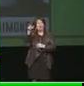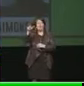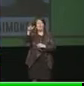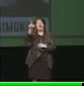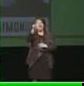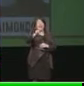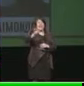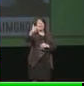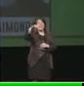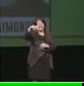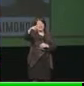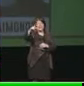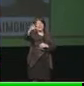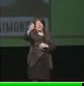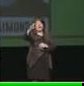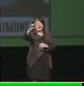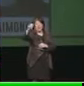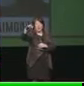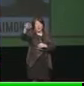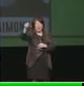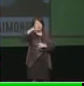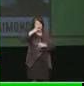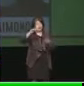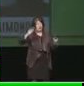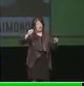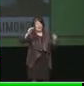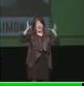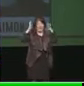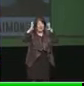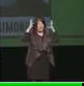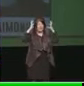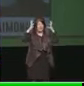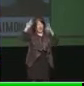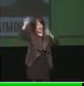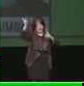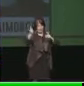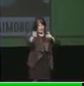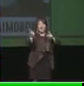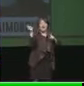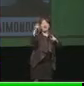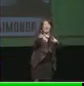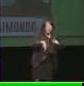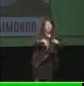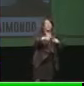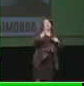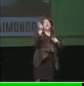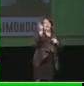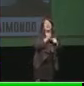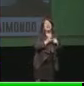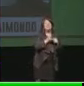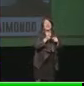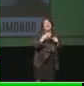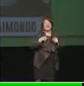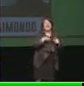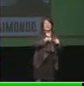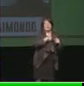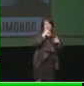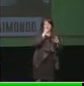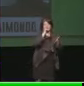aspirante astronauta che abbiamo sulla piazza e poi avremo anche dei giganti proprio delle scienze dure